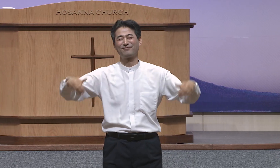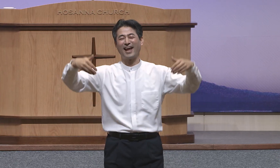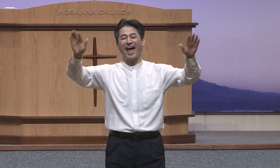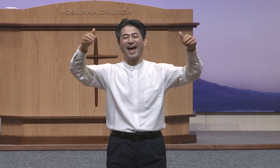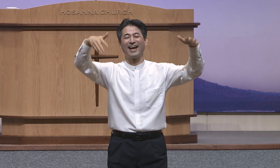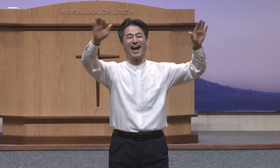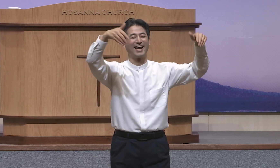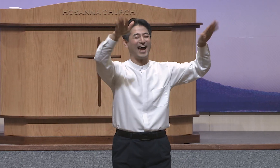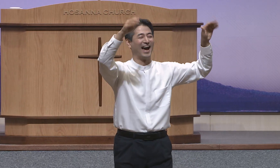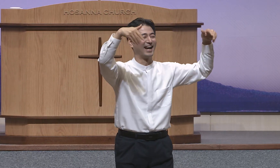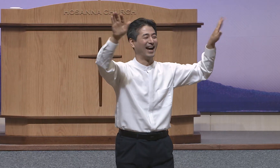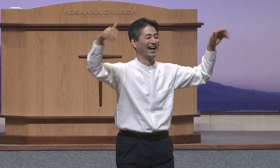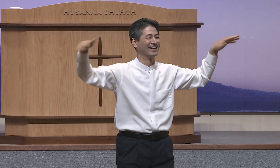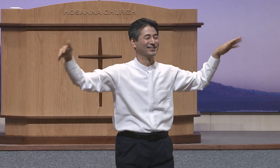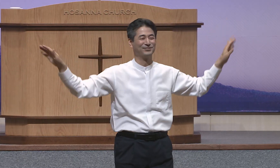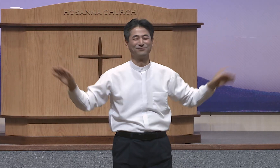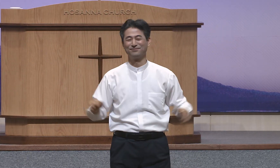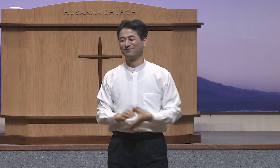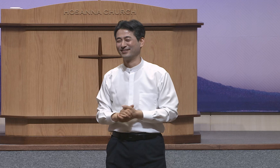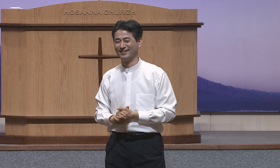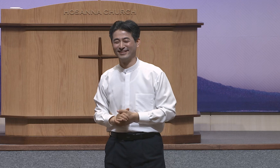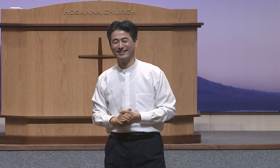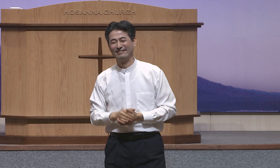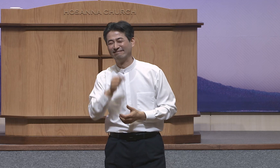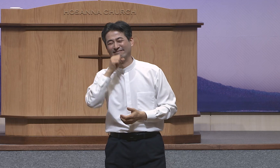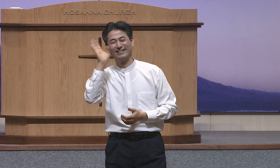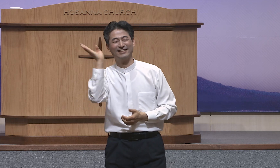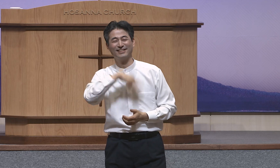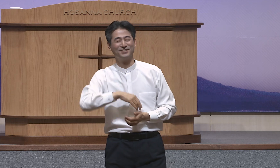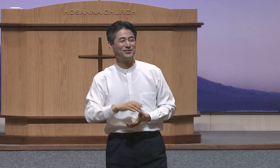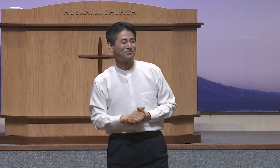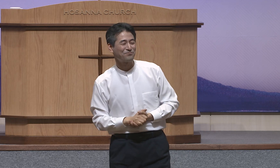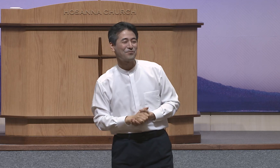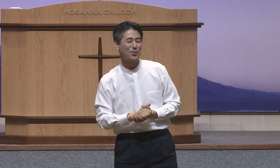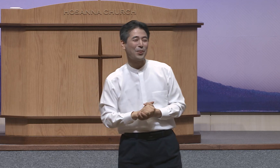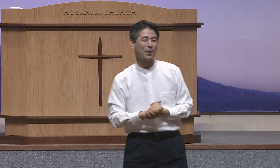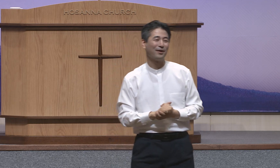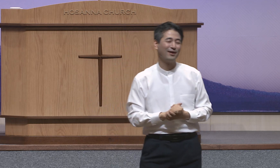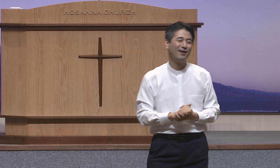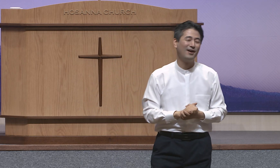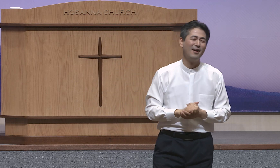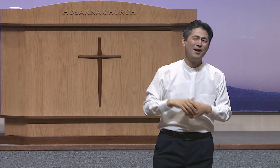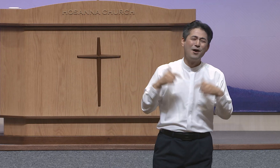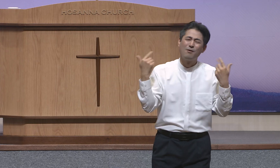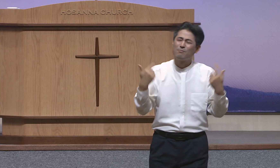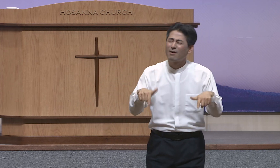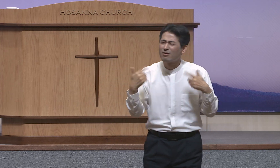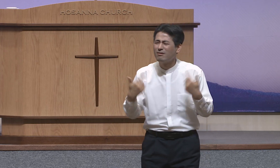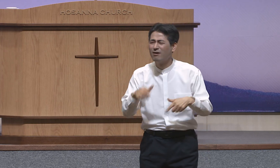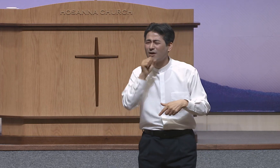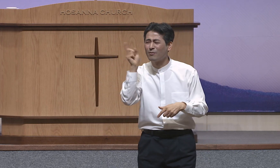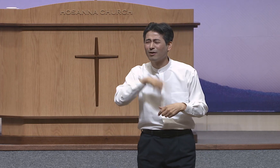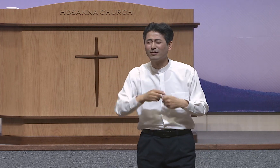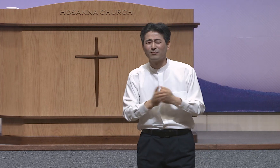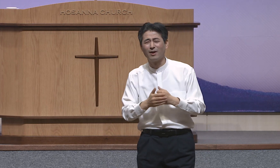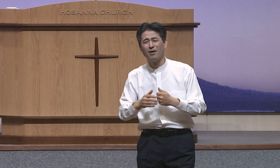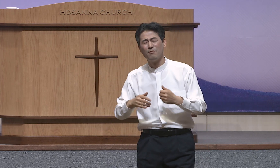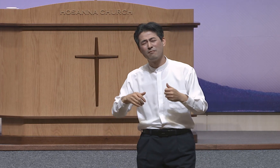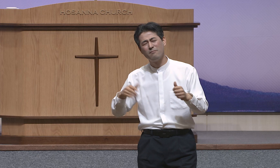나머지는 다 집에 가. 점수가 참 나빴는데요. 맨날 점수가